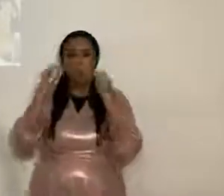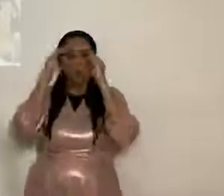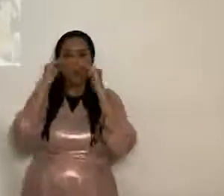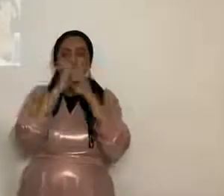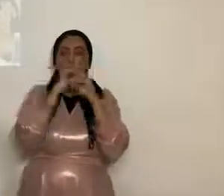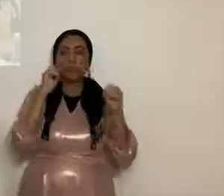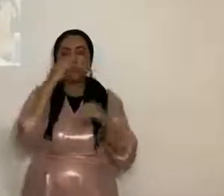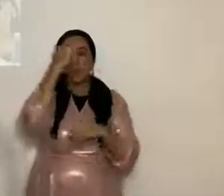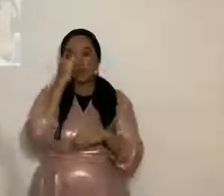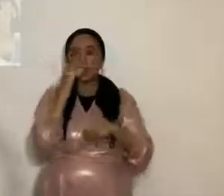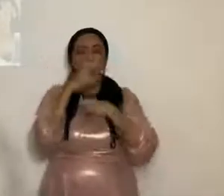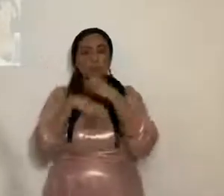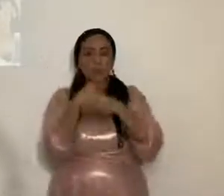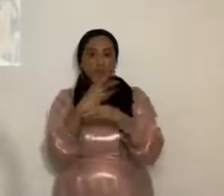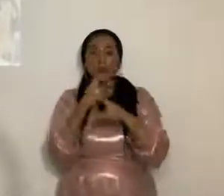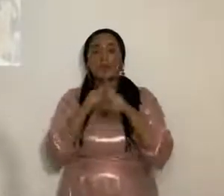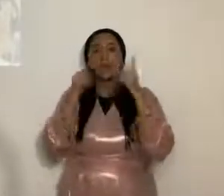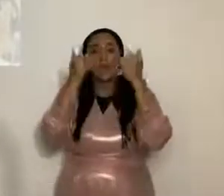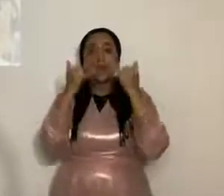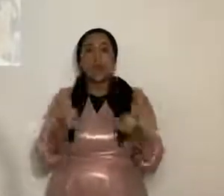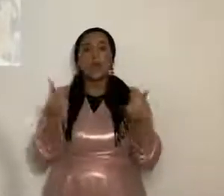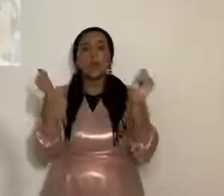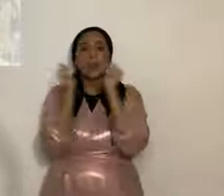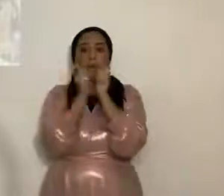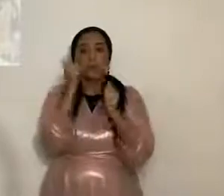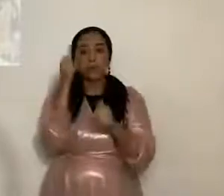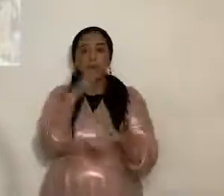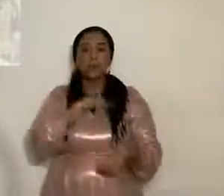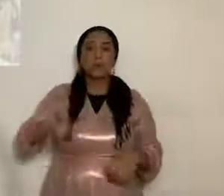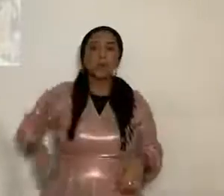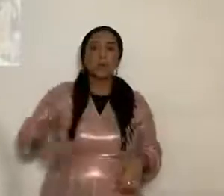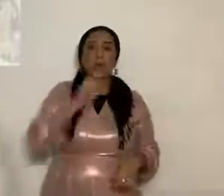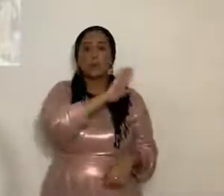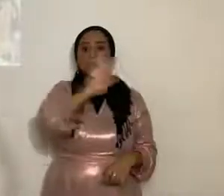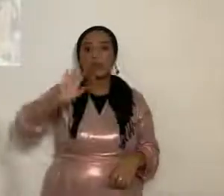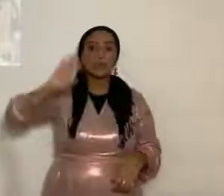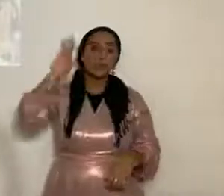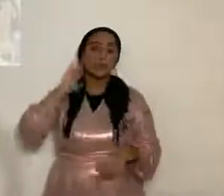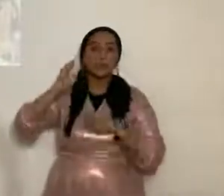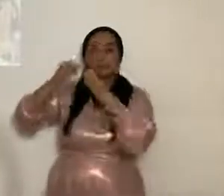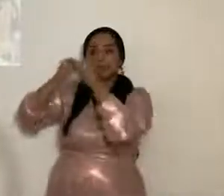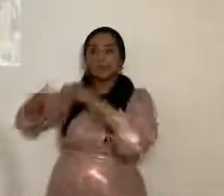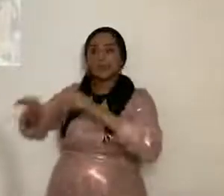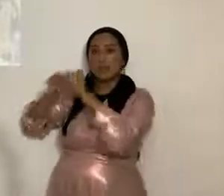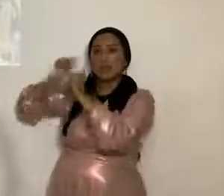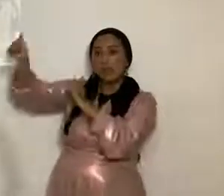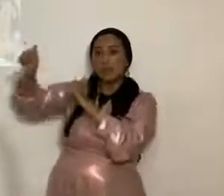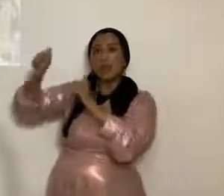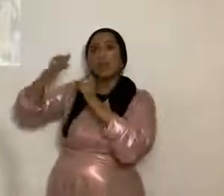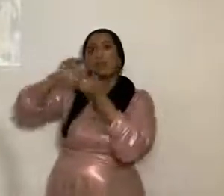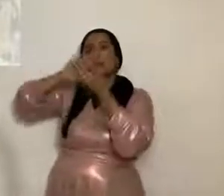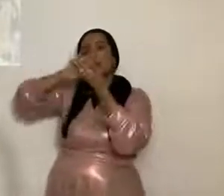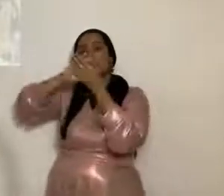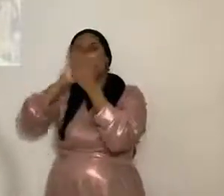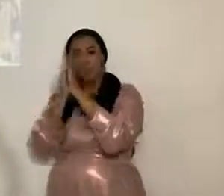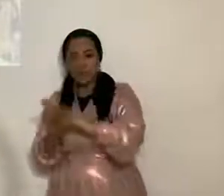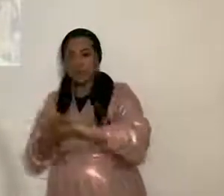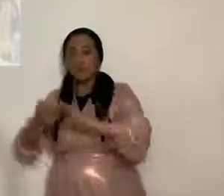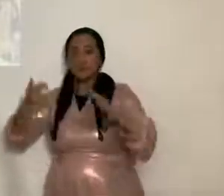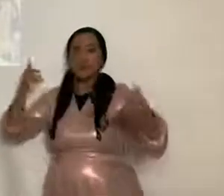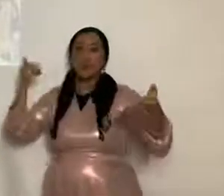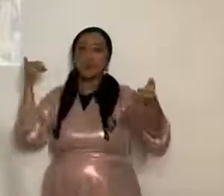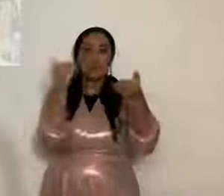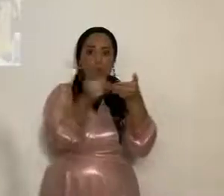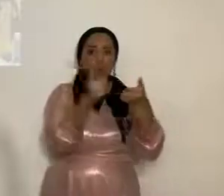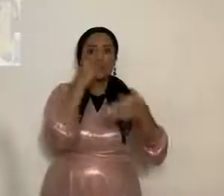sin Elohim en el mundo. Pero ahora en Yahshua HaMashiach, vosotros que en otro tiempo estabais lejos, habéis sido hechos